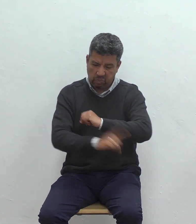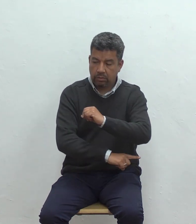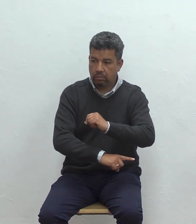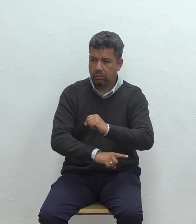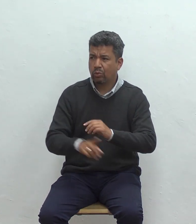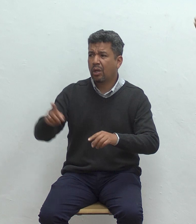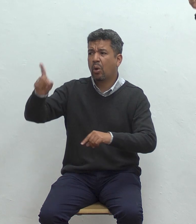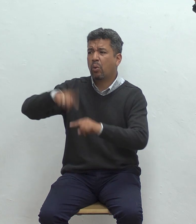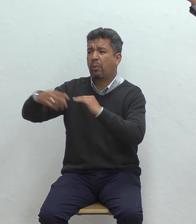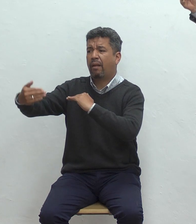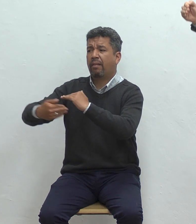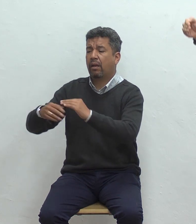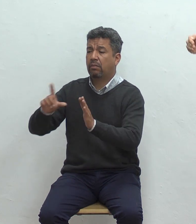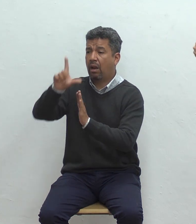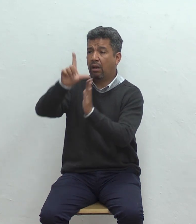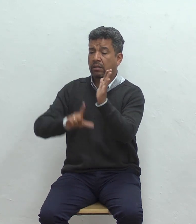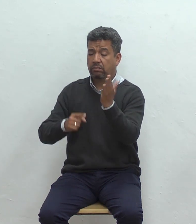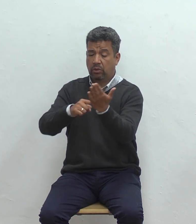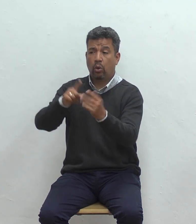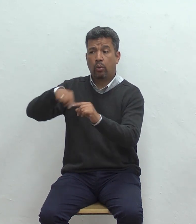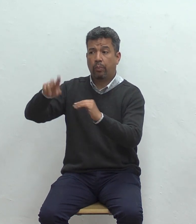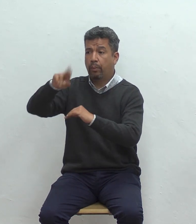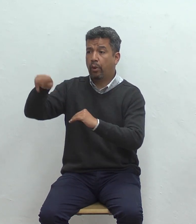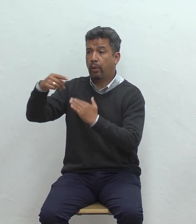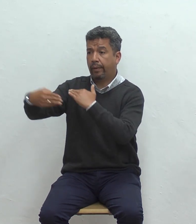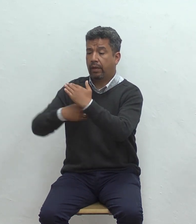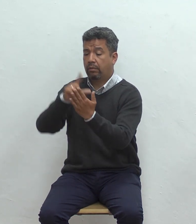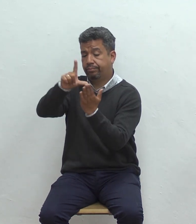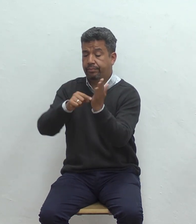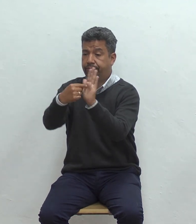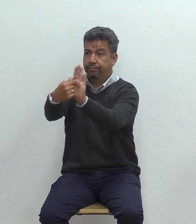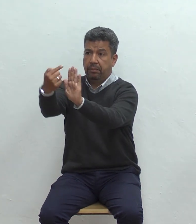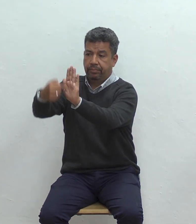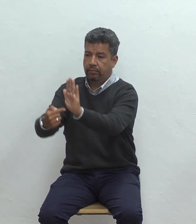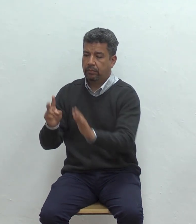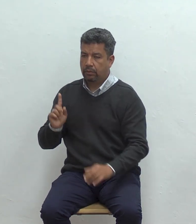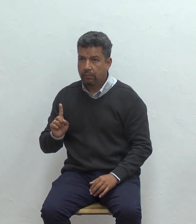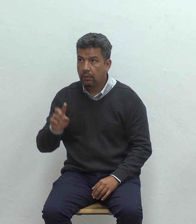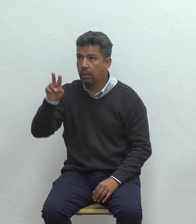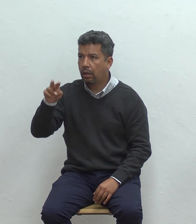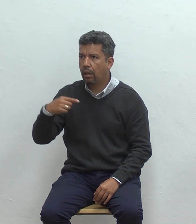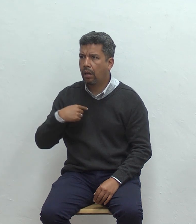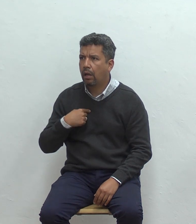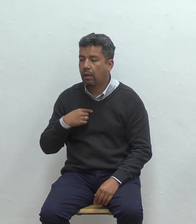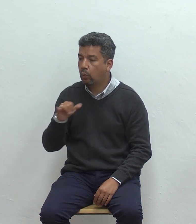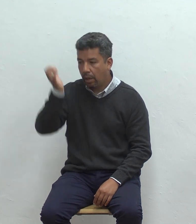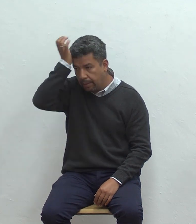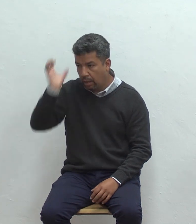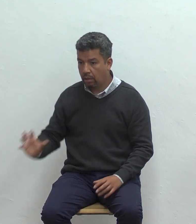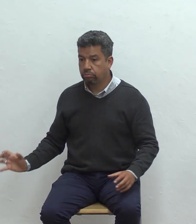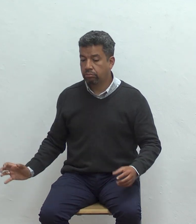Aquí no pueden entrar y colocar una lista. ¿Quién no puede entrar, viejo? Entonces usted tire la primera piedra. Ay,